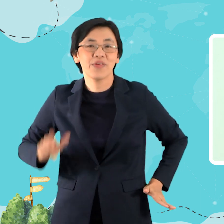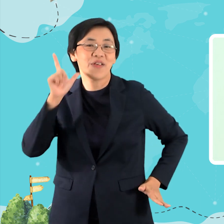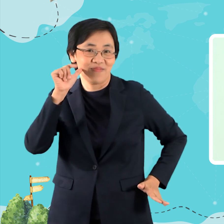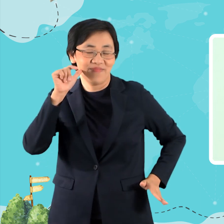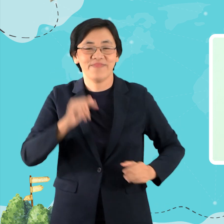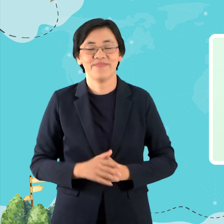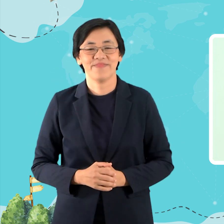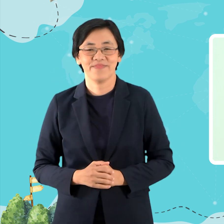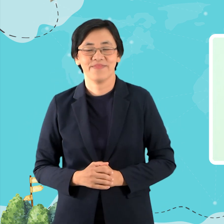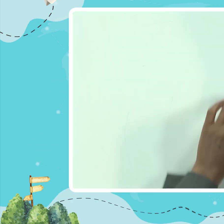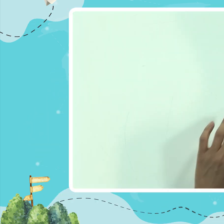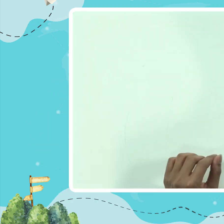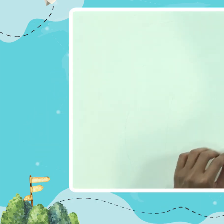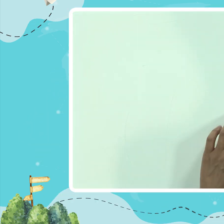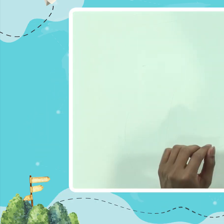อง